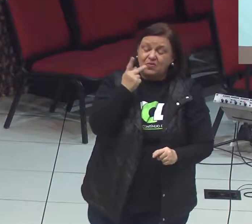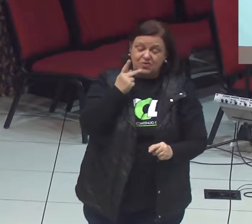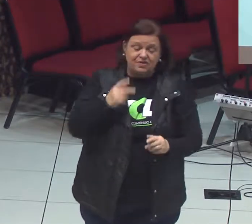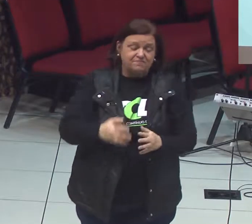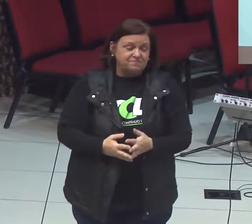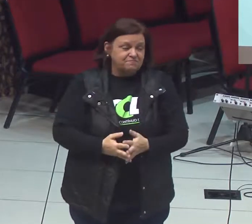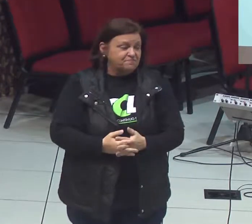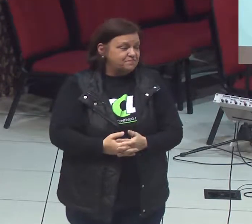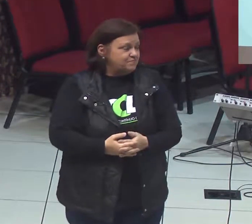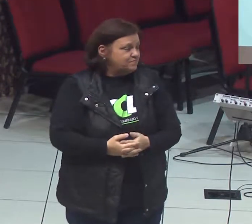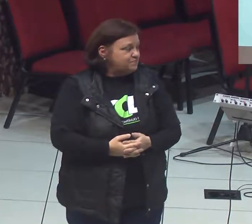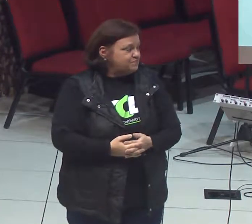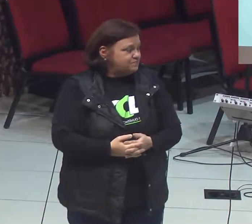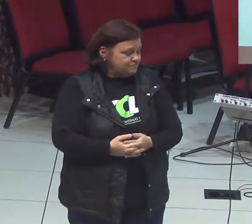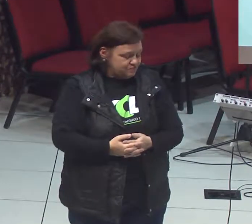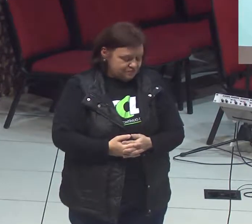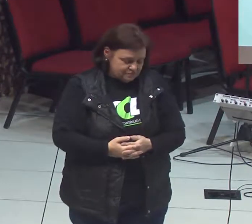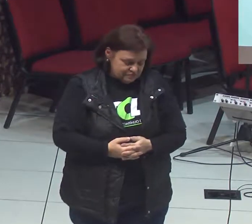assim, lembre-se,